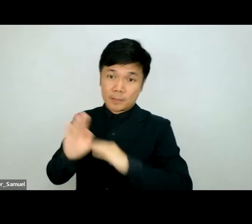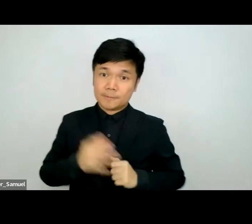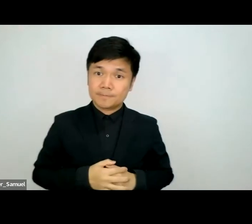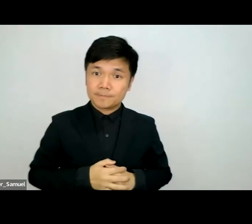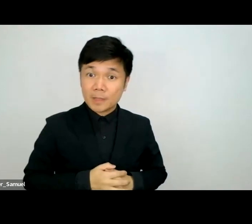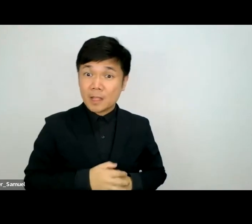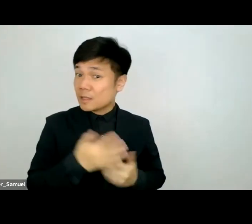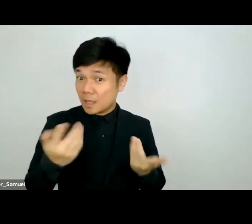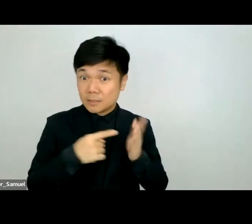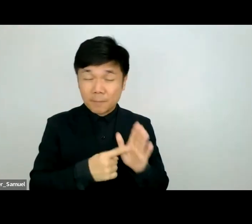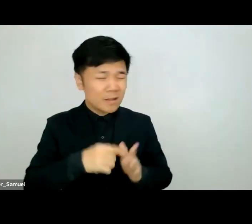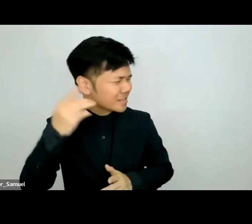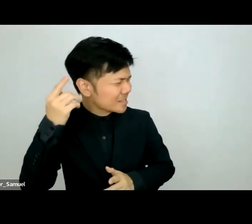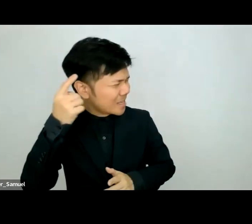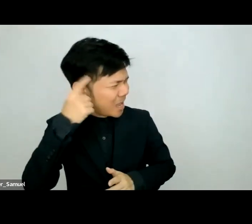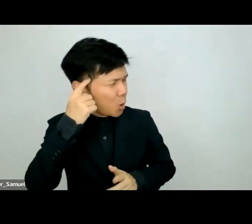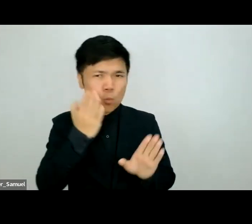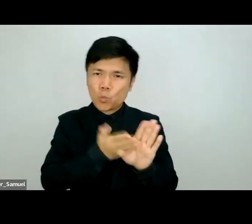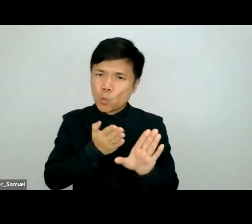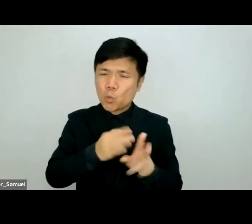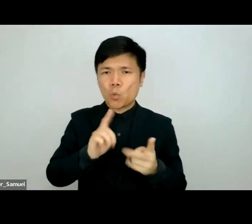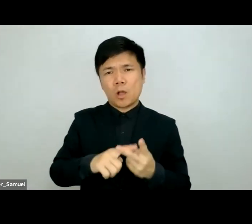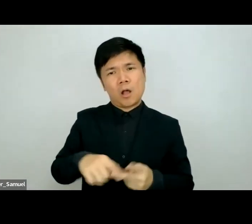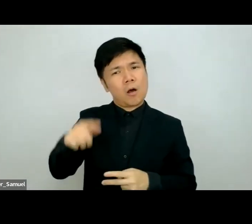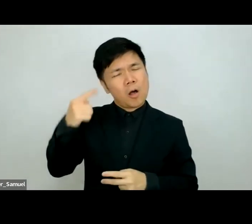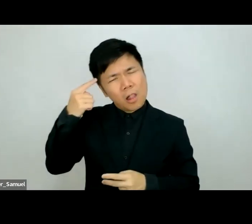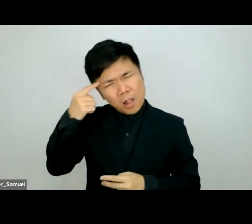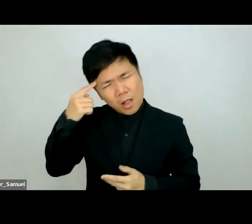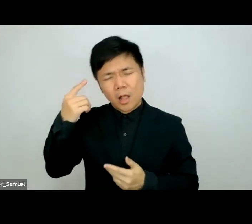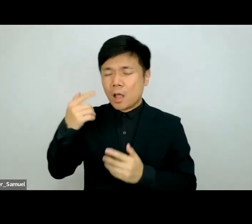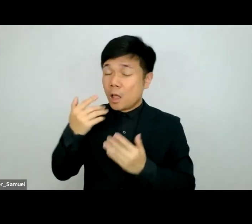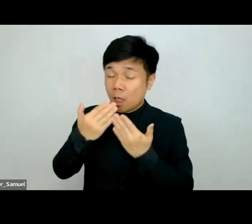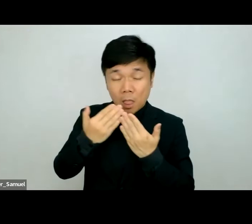sur des femmes et des personnes en situation de handicap.